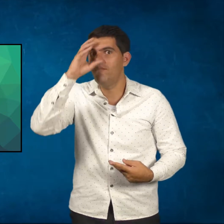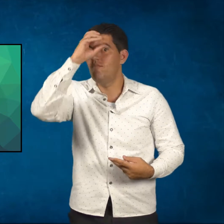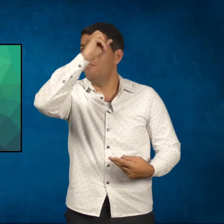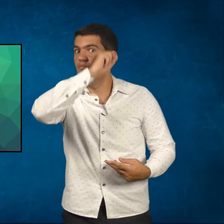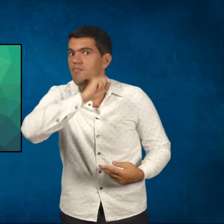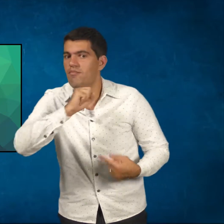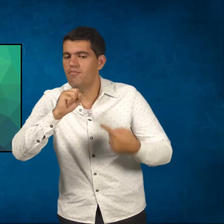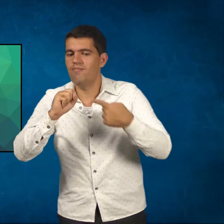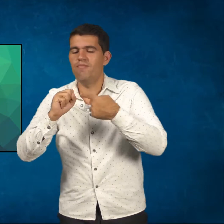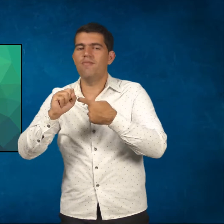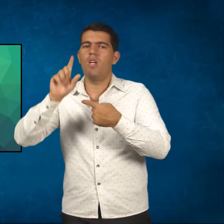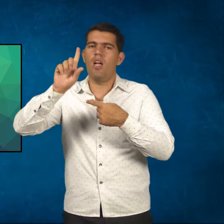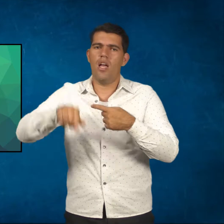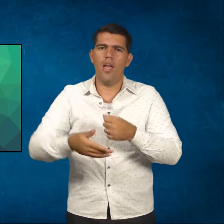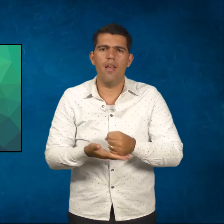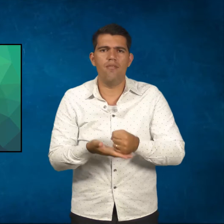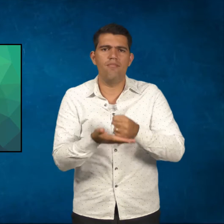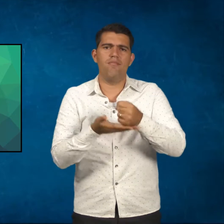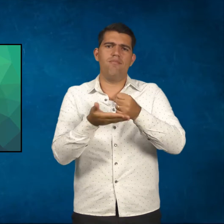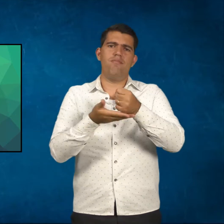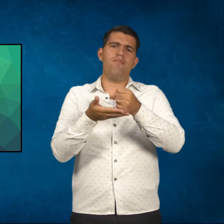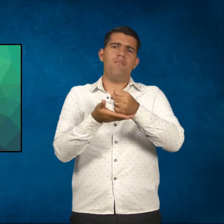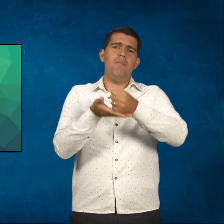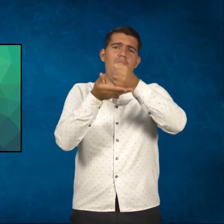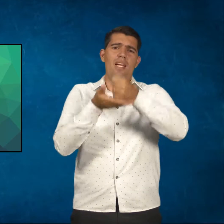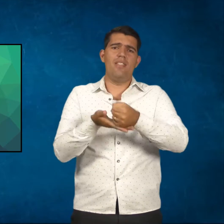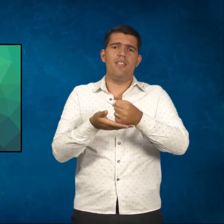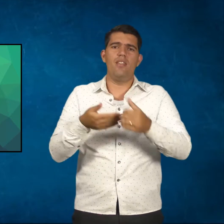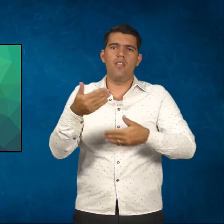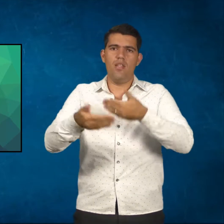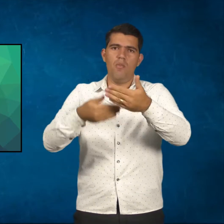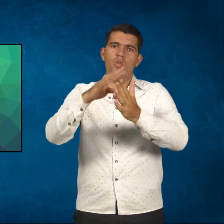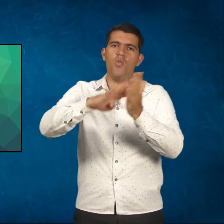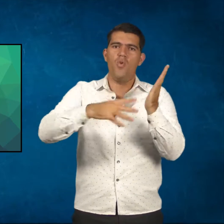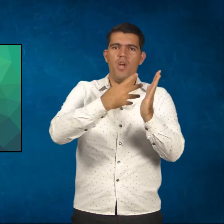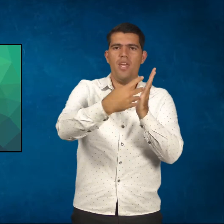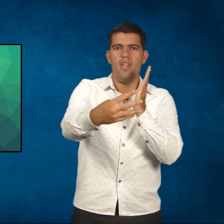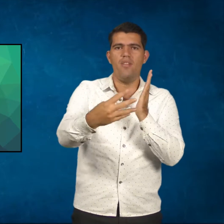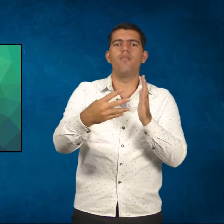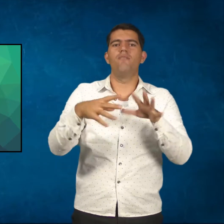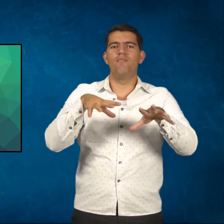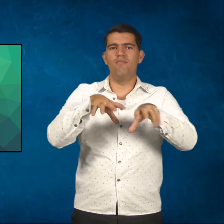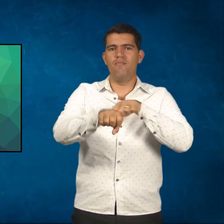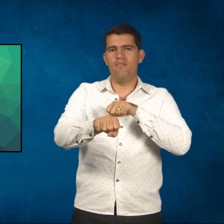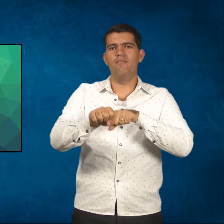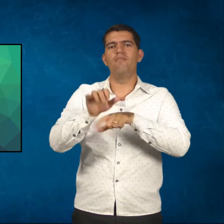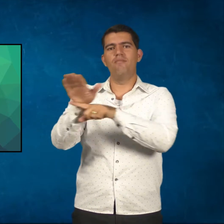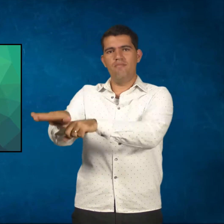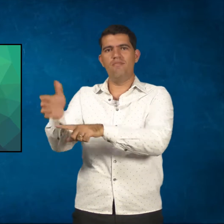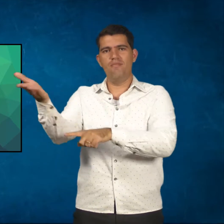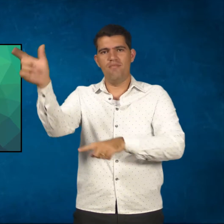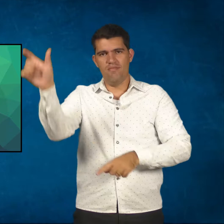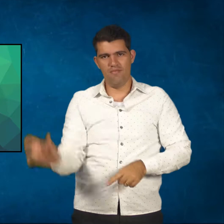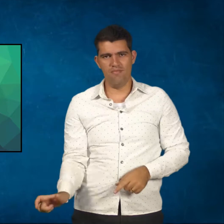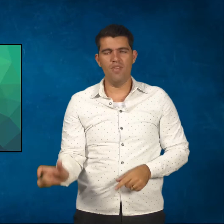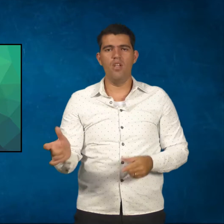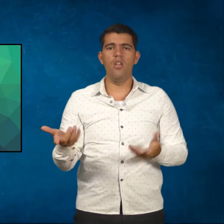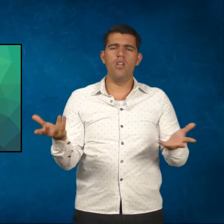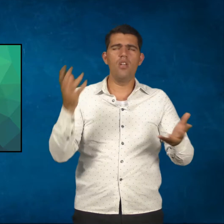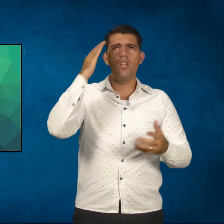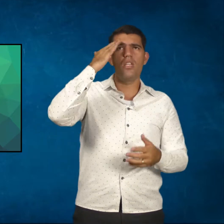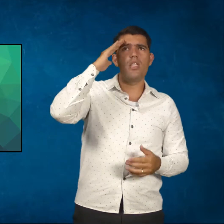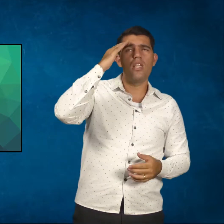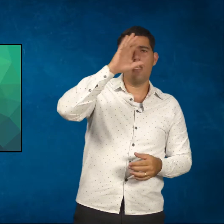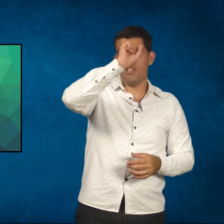o alicerce para a constituição dos currículos e itinerários formativos. Essa concepção